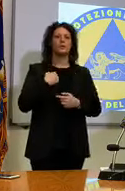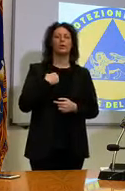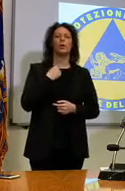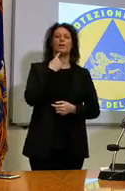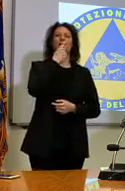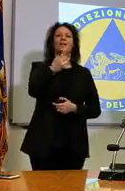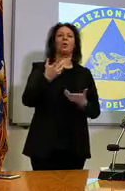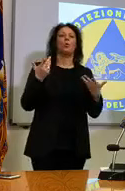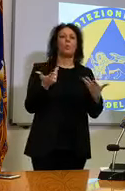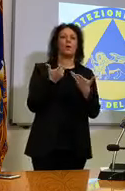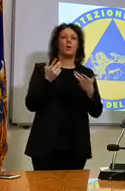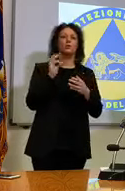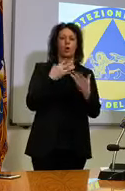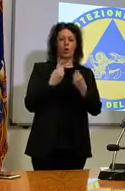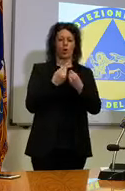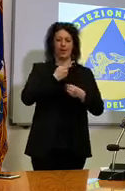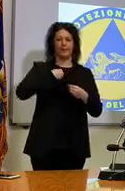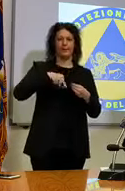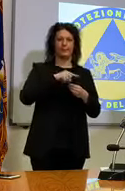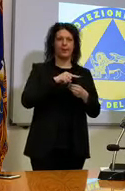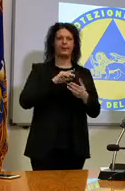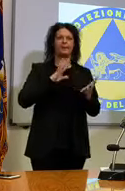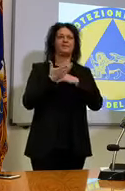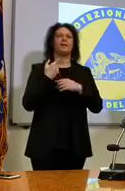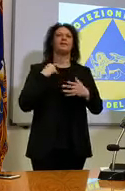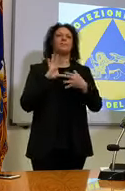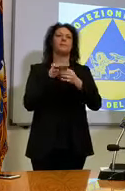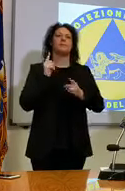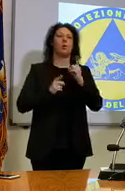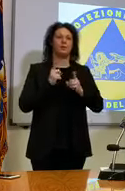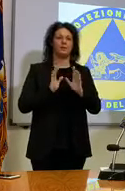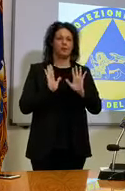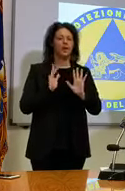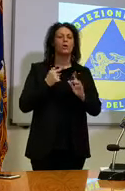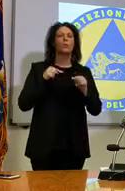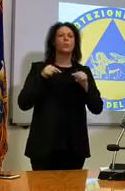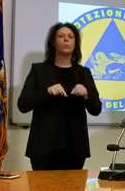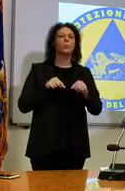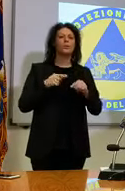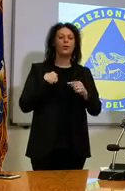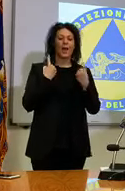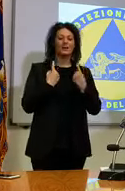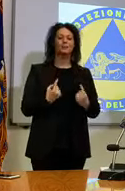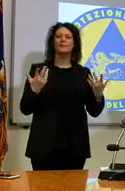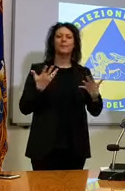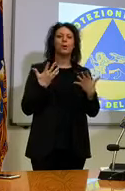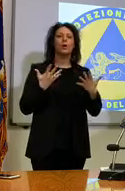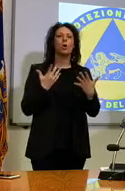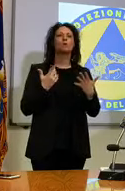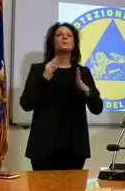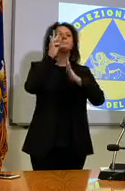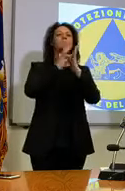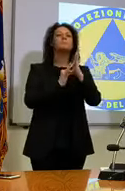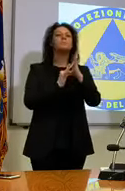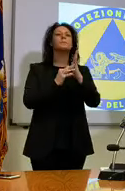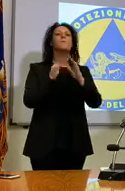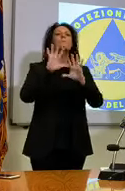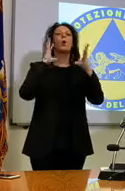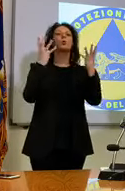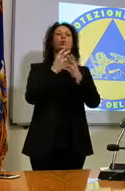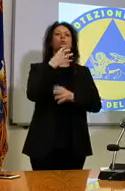colleghi di giunta poi diventa... Cioè noi qui sostanzialmente stiamo recependo indicazioni scientifiche che condividiamo